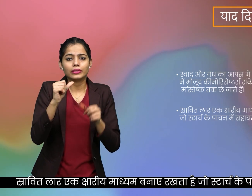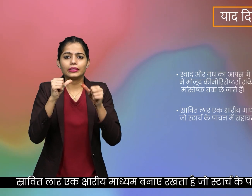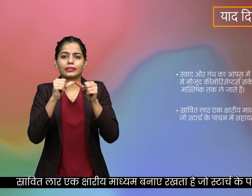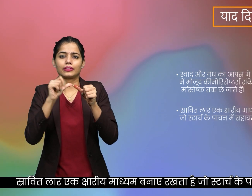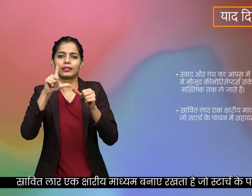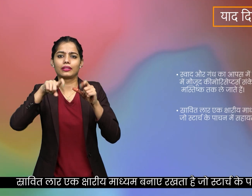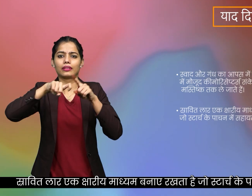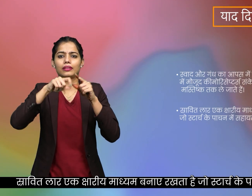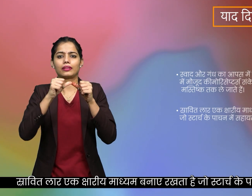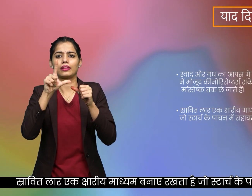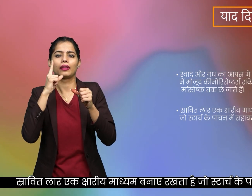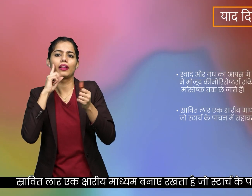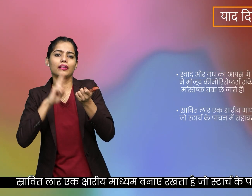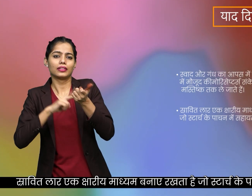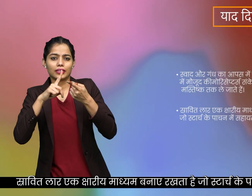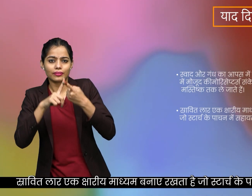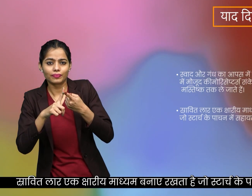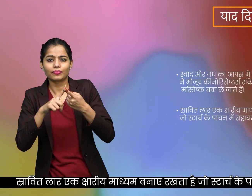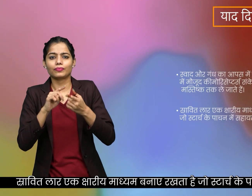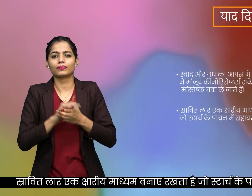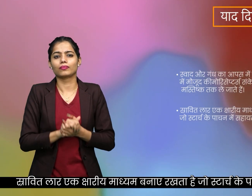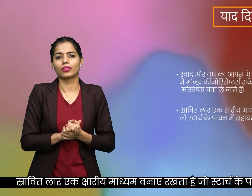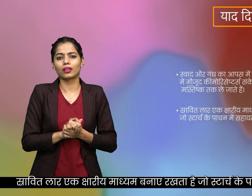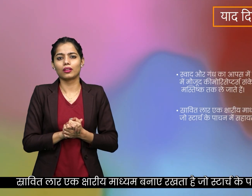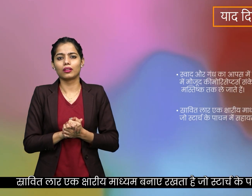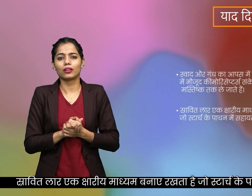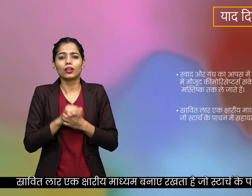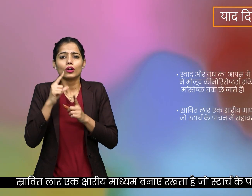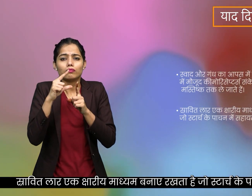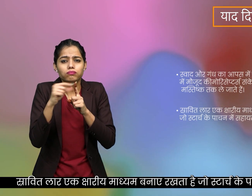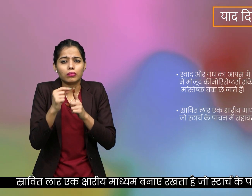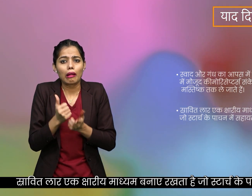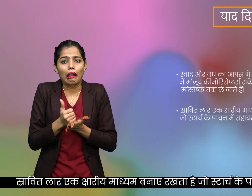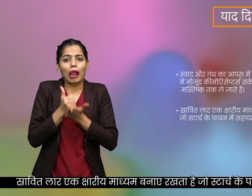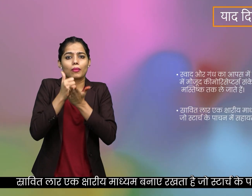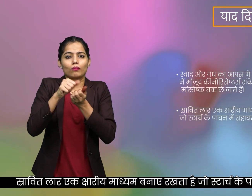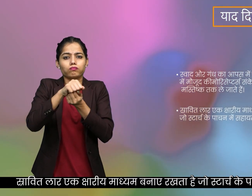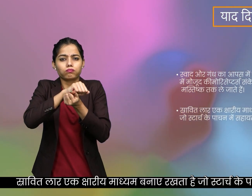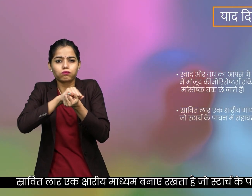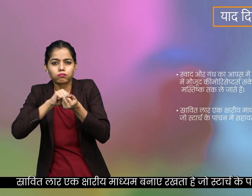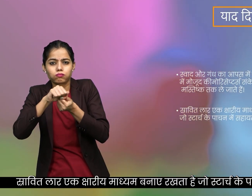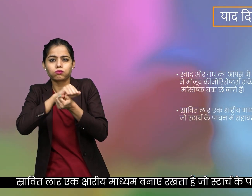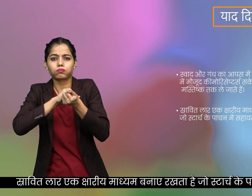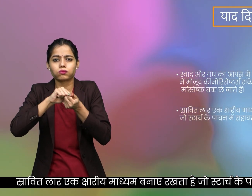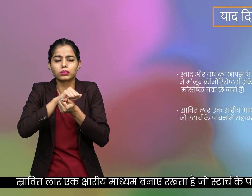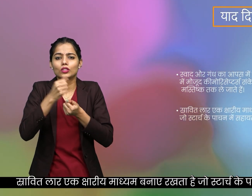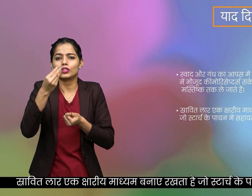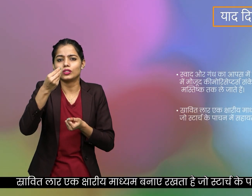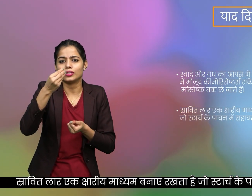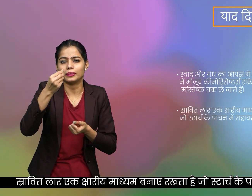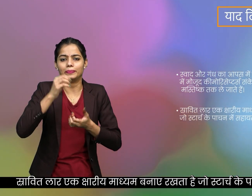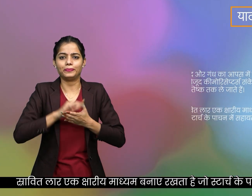माध्यम बनाए रखता है जो स्टार्च के पाचन में सहायता करता है।